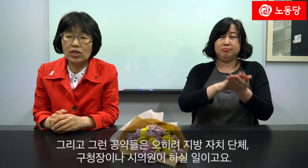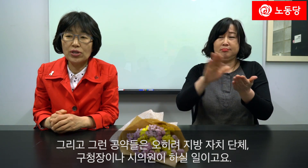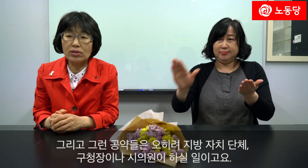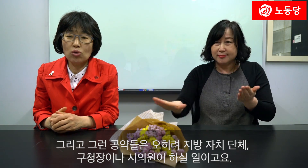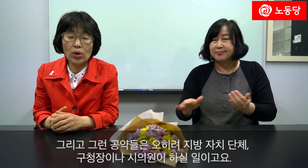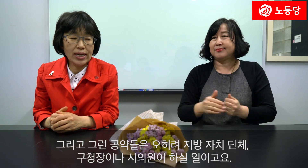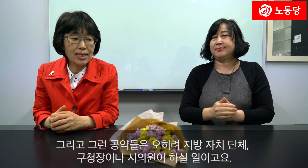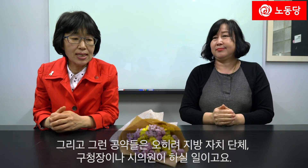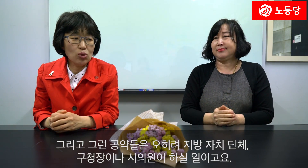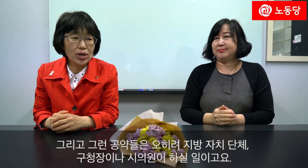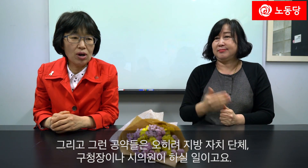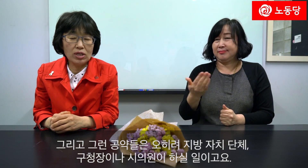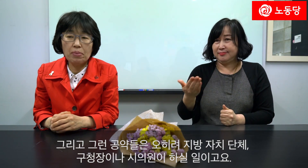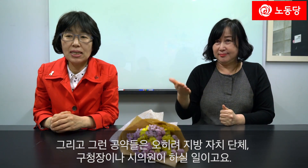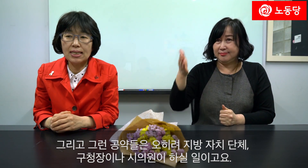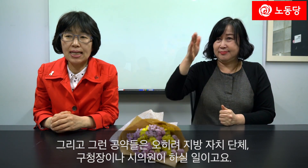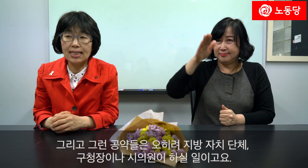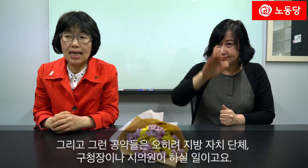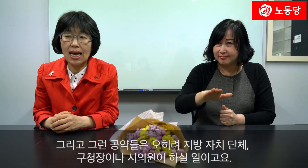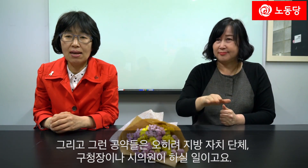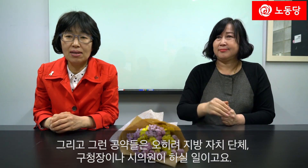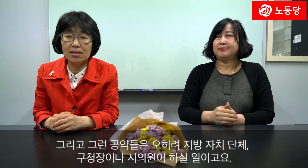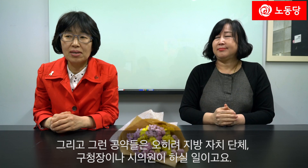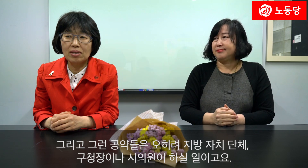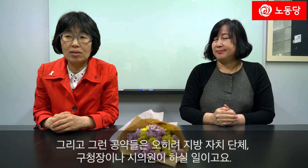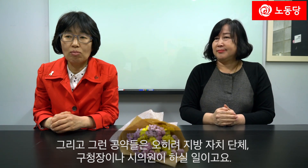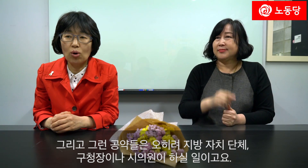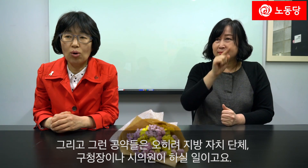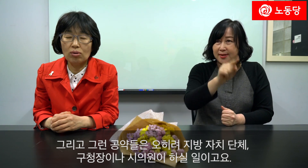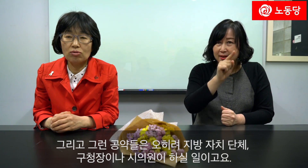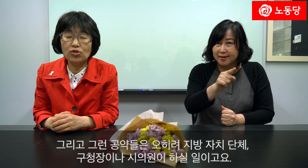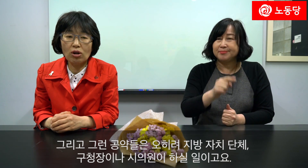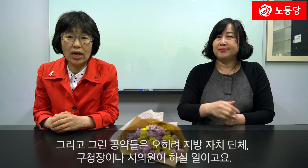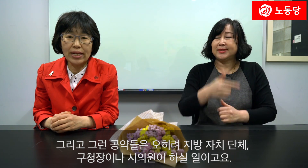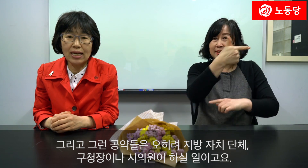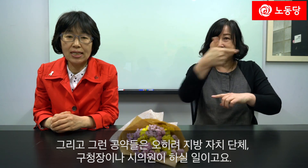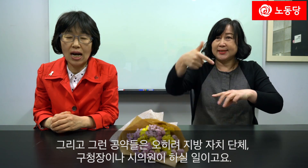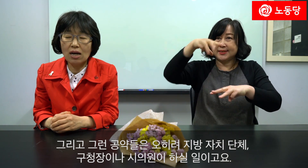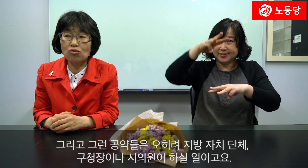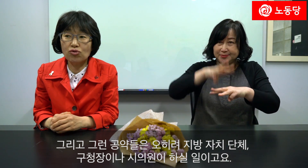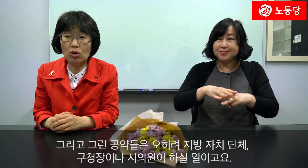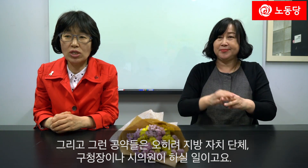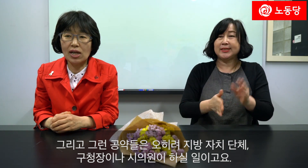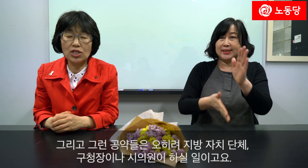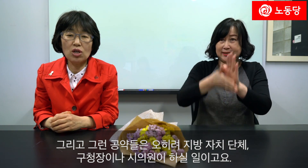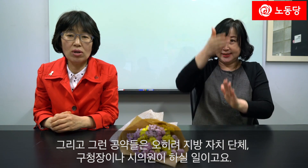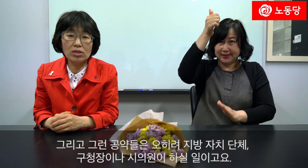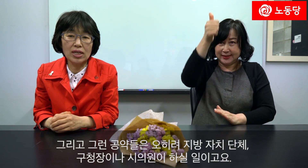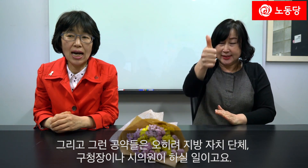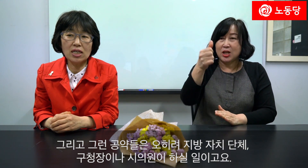그리고 그런 공약들은 오히려 지방자치단체, 뭐 구청장이나 시장,